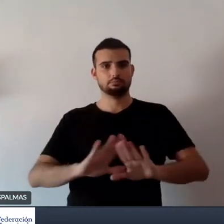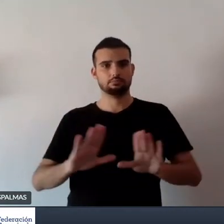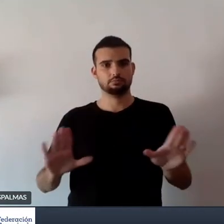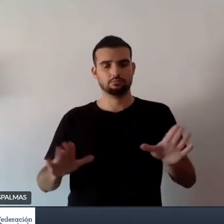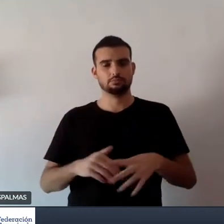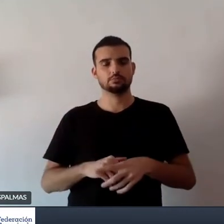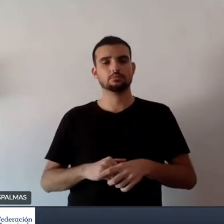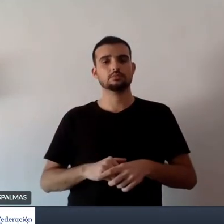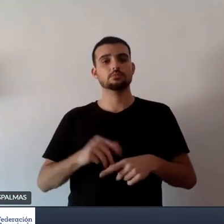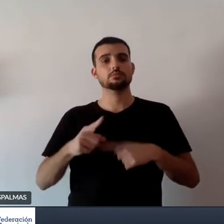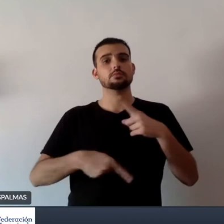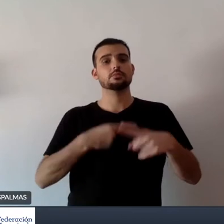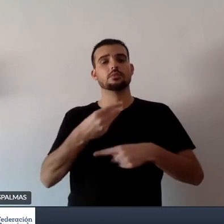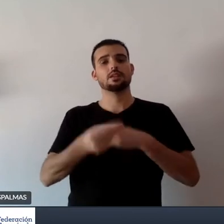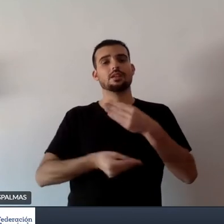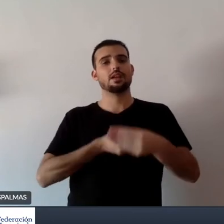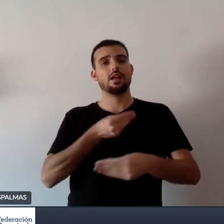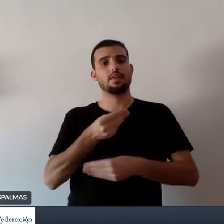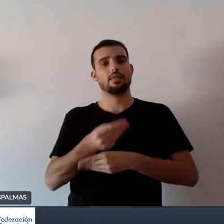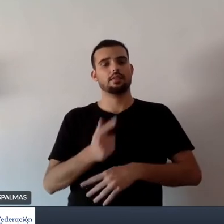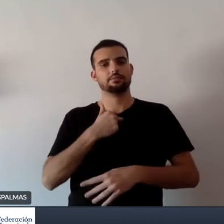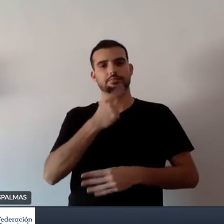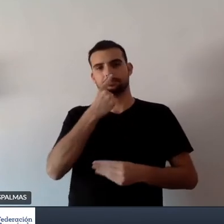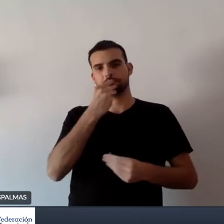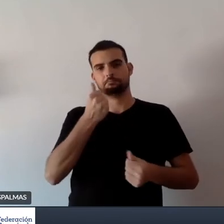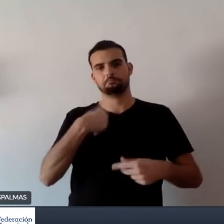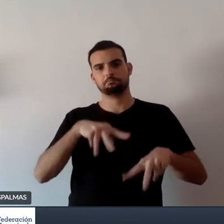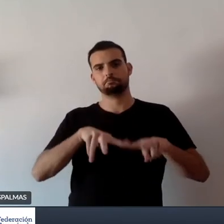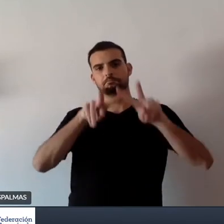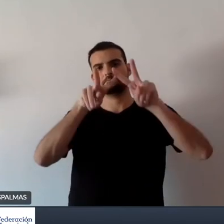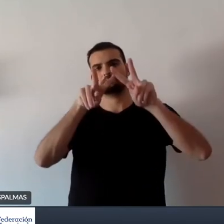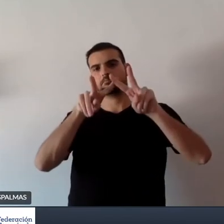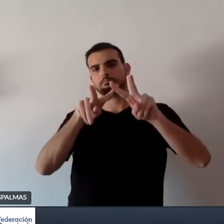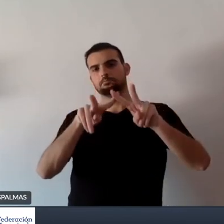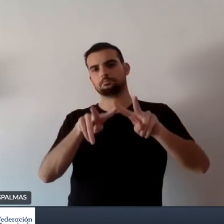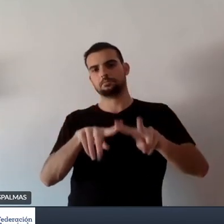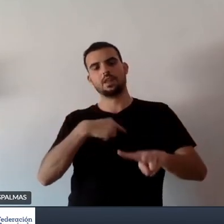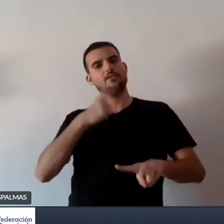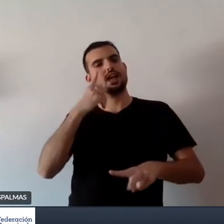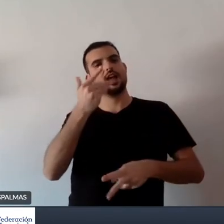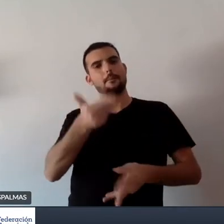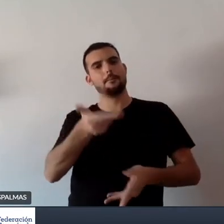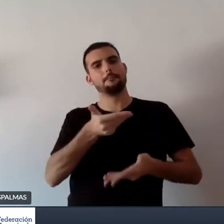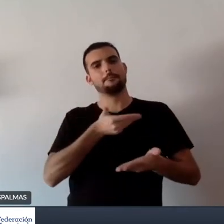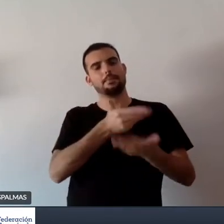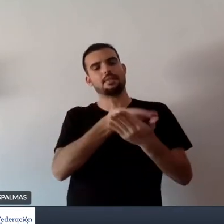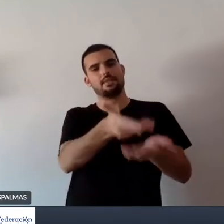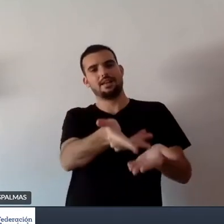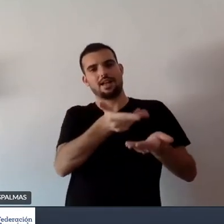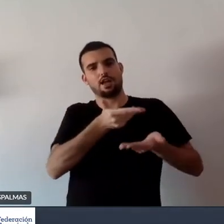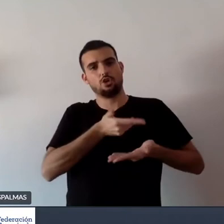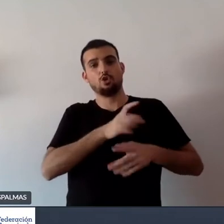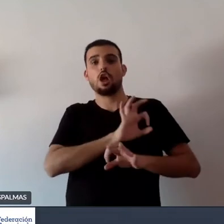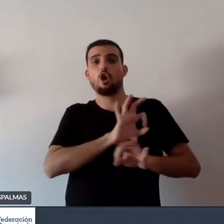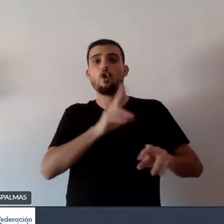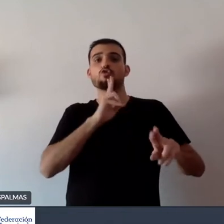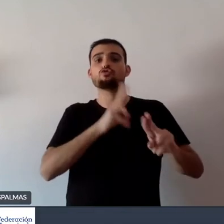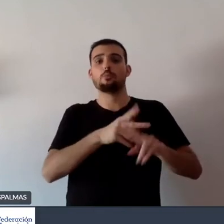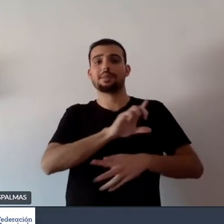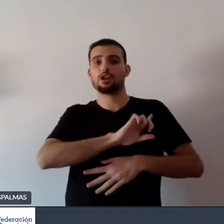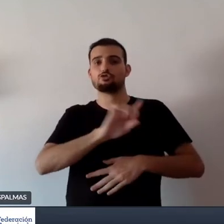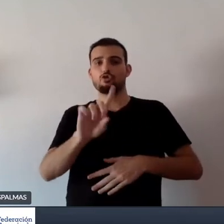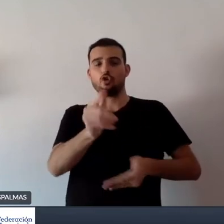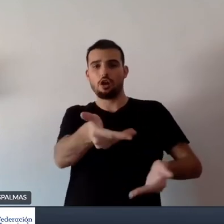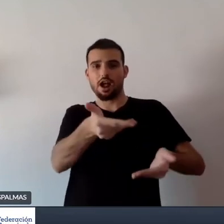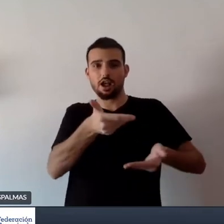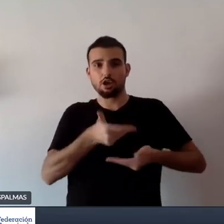Y lo que hace es leer la ayuda de last en el lado de dos o la no ayuda porque se queda mirando